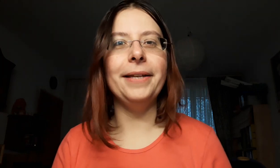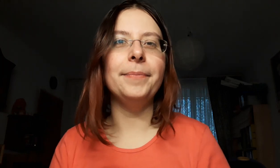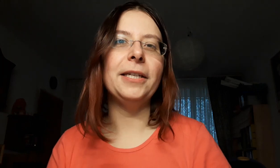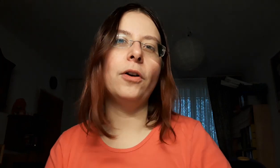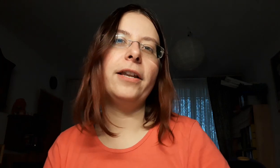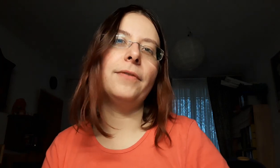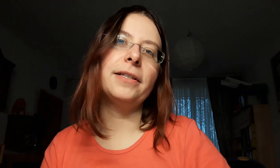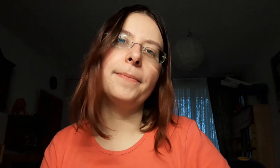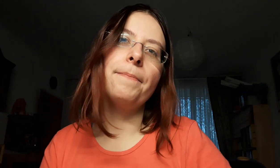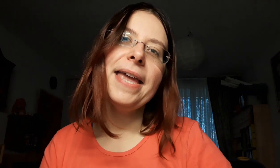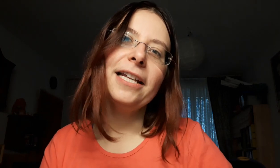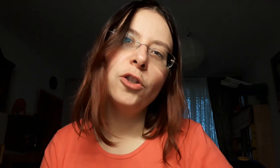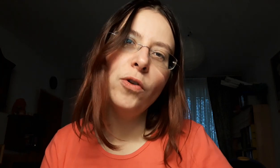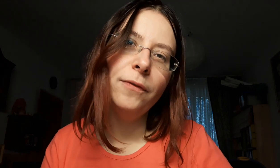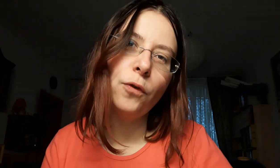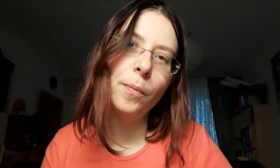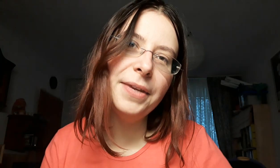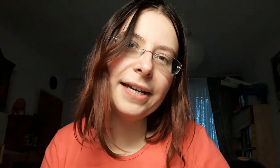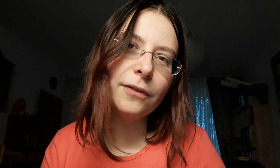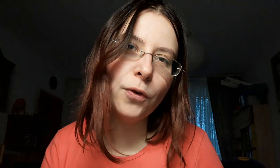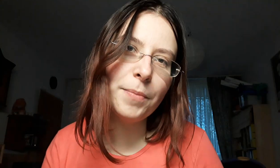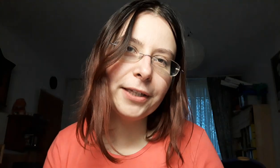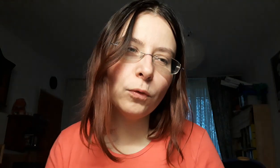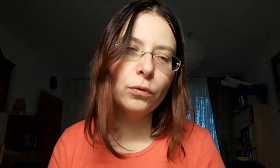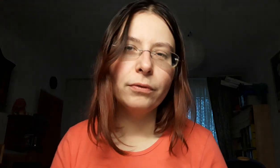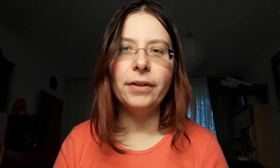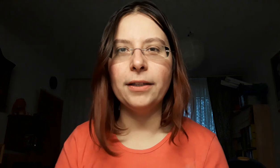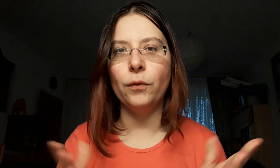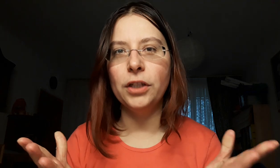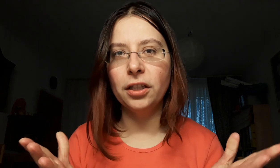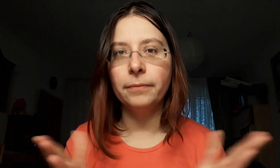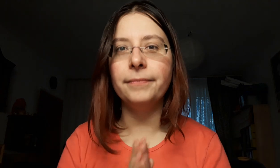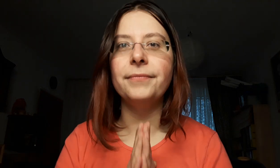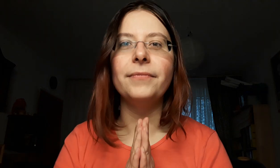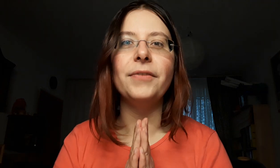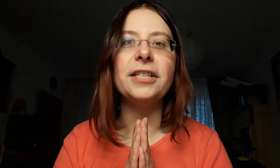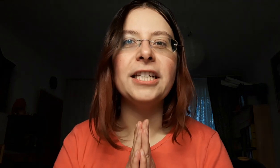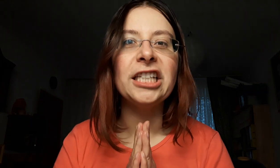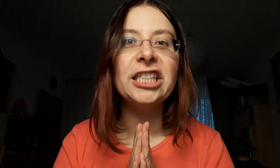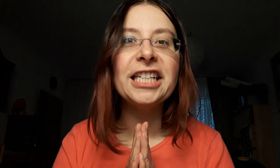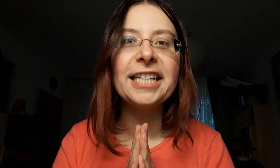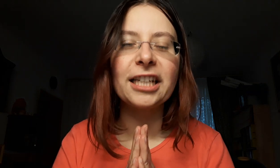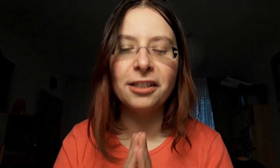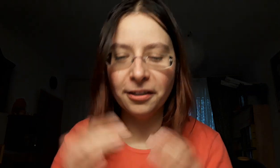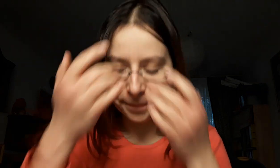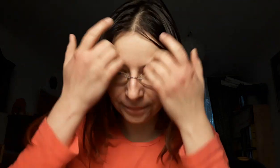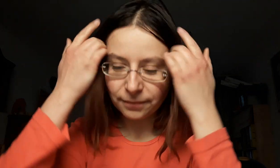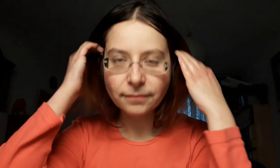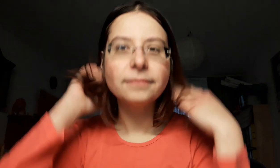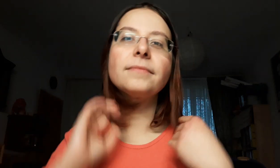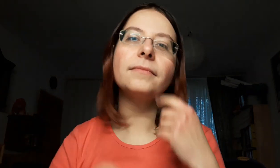mich noch etwas mehr zu informieren für mich und vielleicht auch für dich, wenn es dich interessiert.